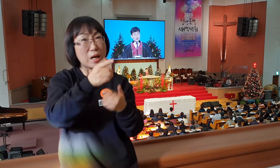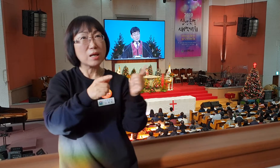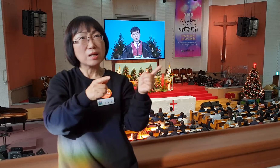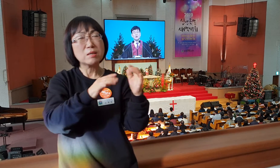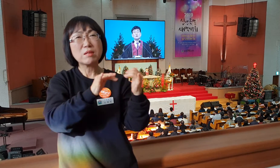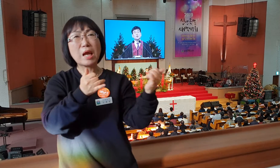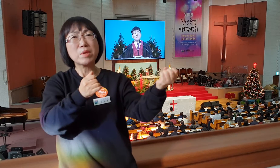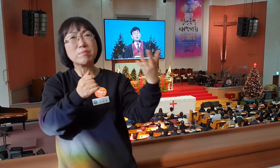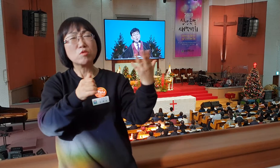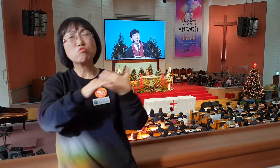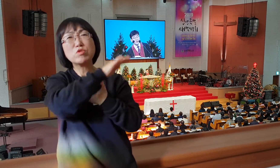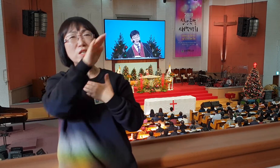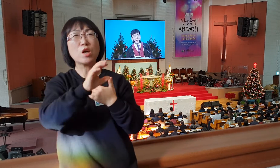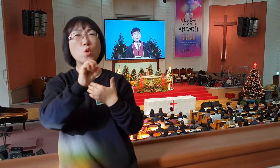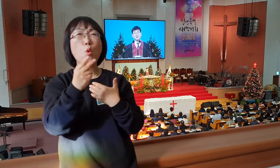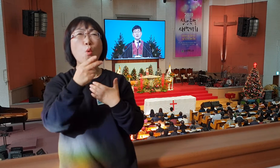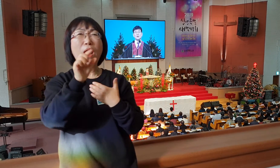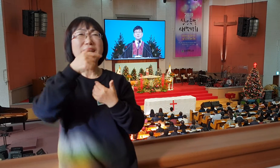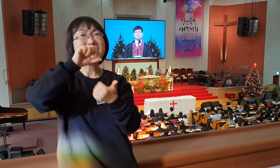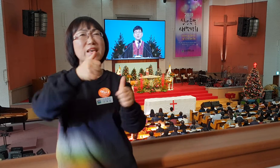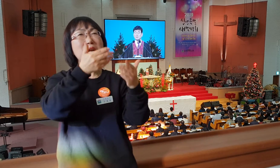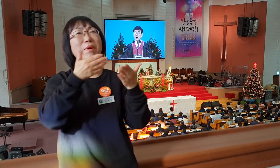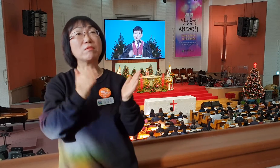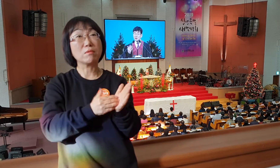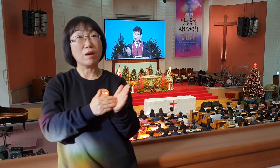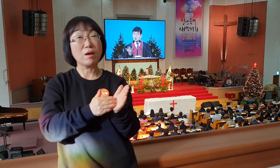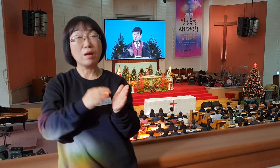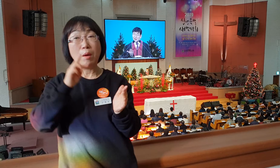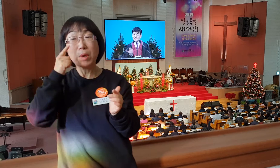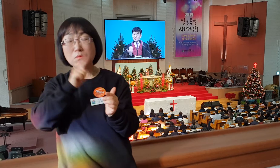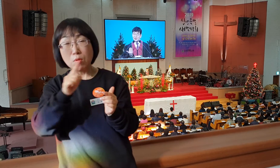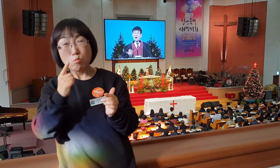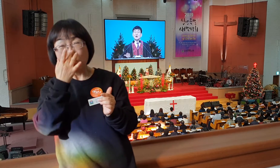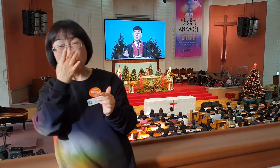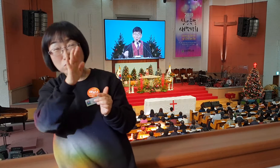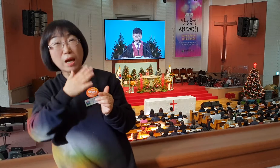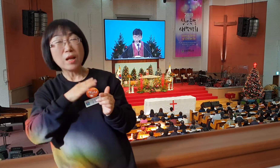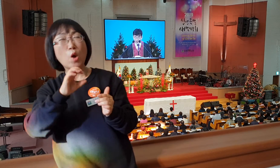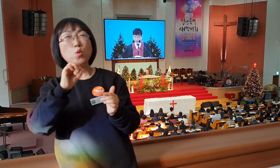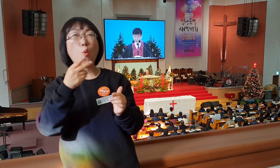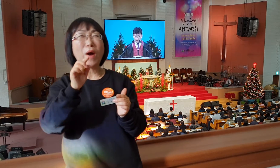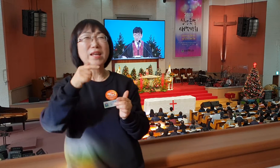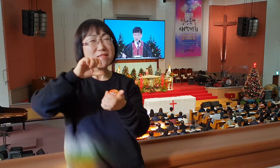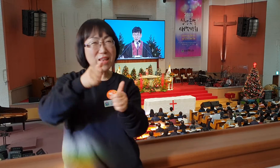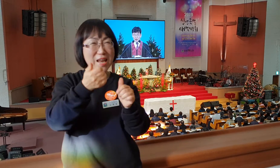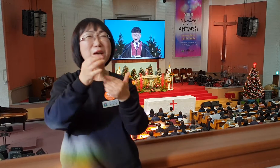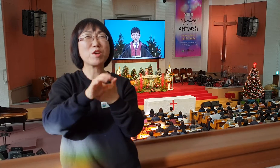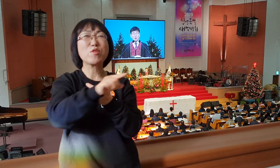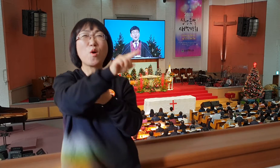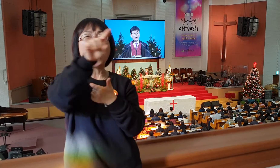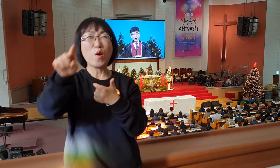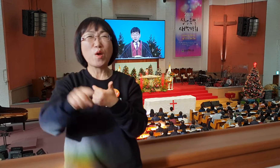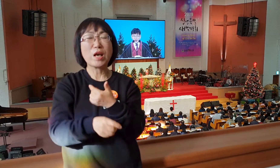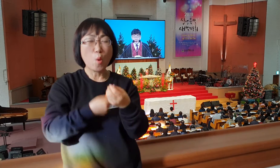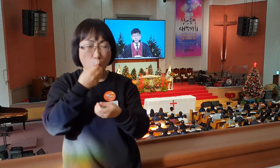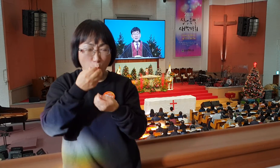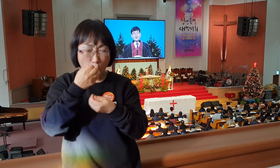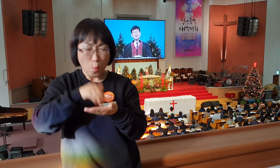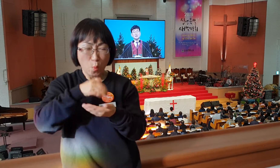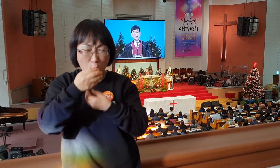사람들이 얘기해요. 우리는 요한의 세례를 받았대요. 바울이 그게 무슨 말인지 압니다. 요한의 세례라면 너희가 되게